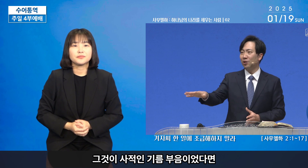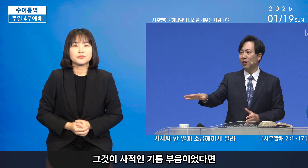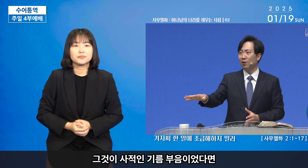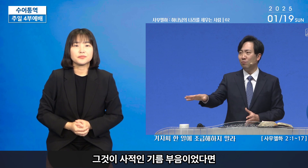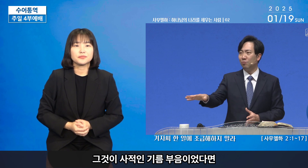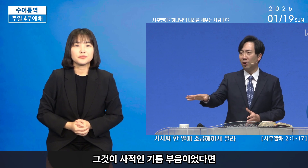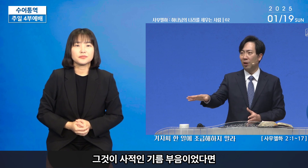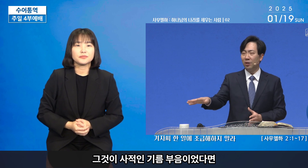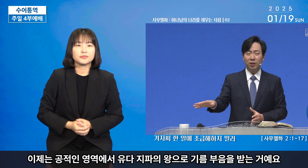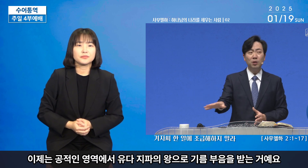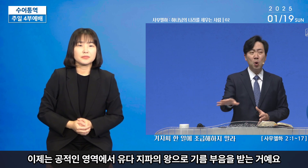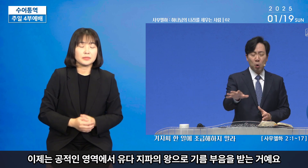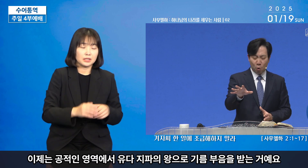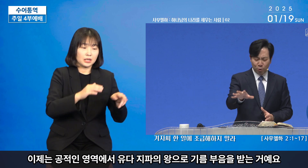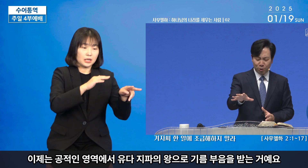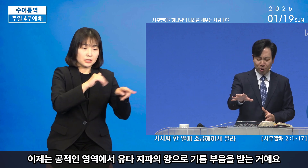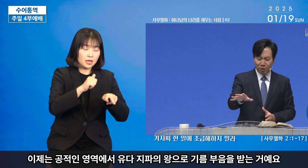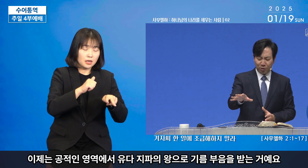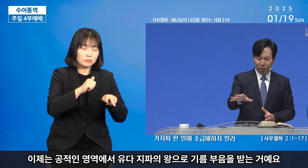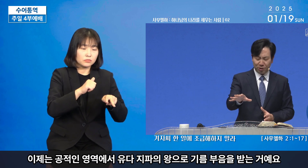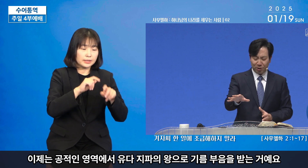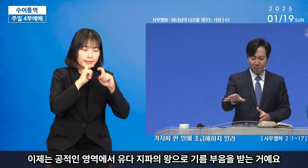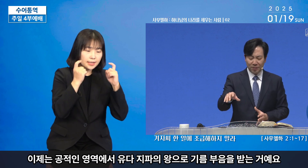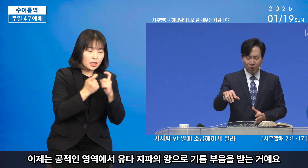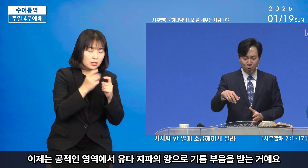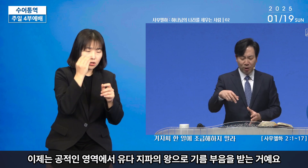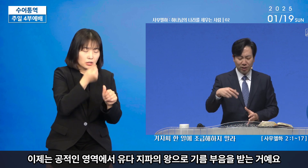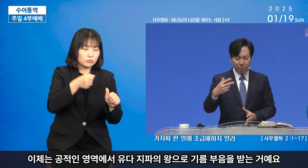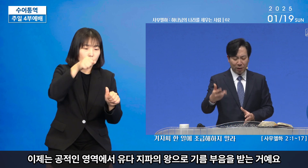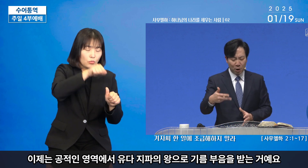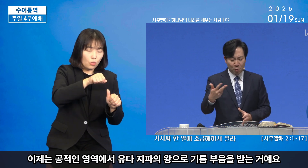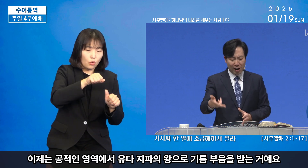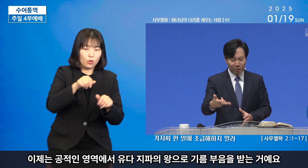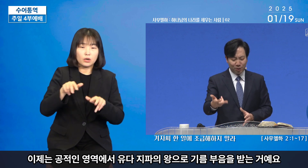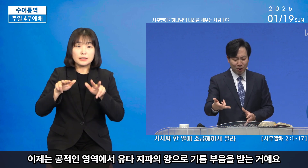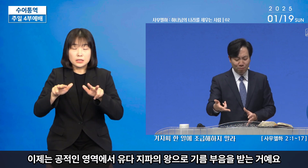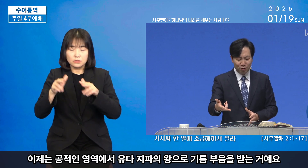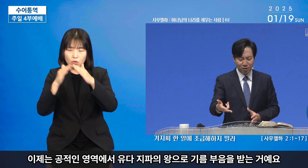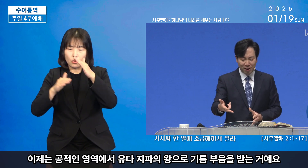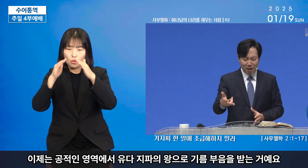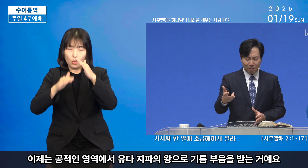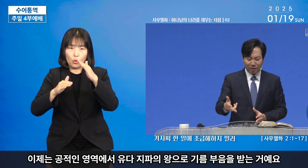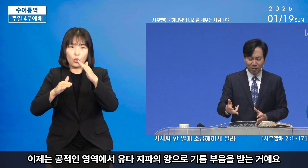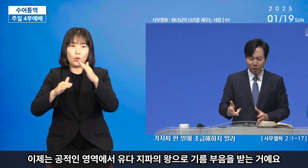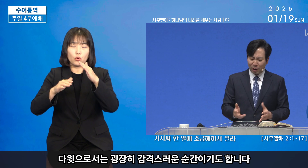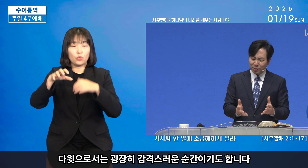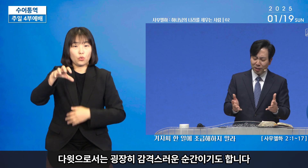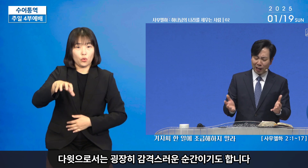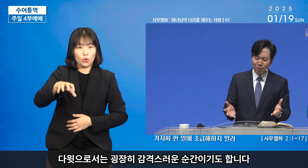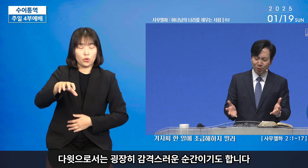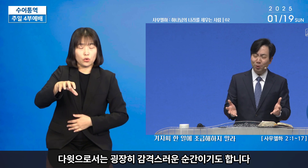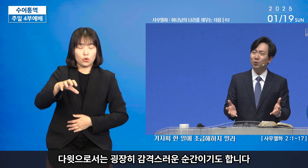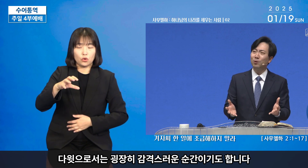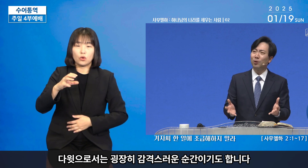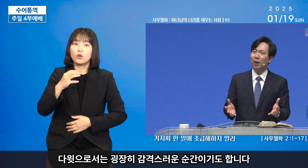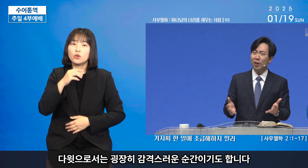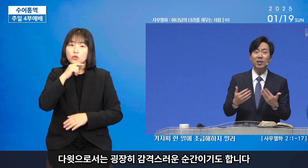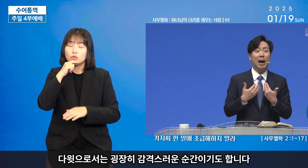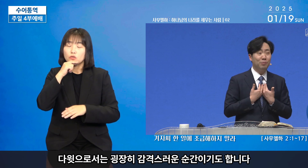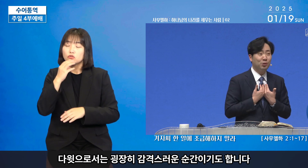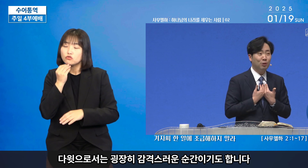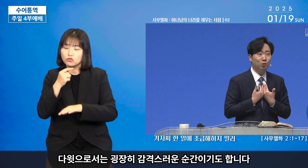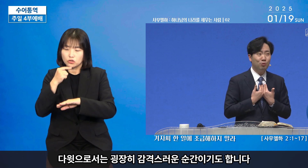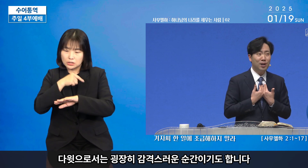그것은 사적인 기름 부음이었다면 이제는 공적인 영역에서 유다 지파의 왕으로 기름 부음을 받는 거예요. 굉장히 다윗으로서는